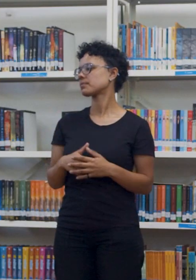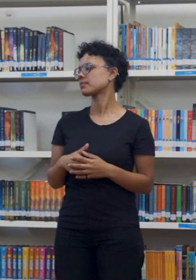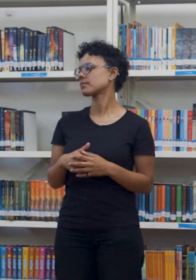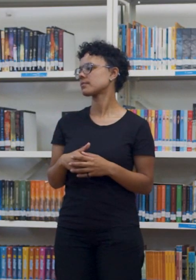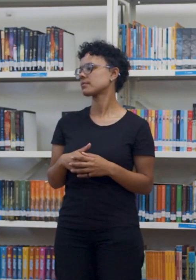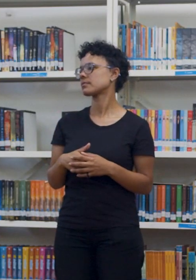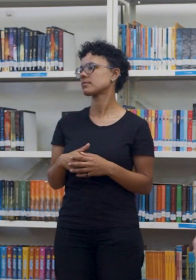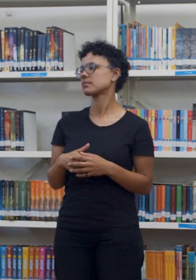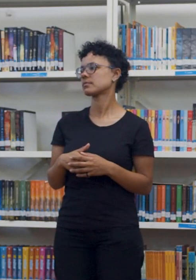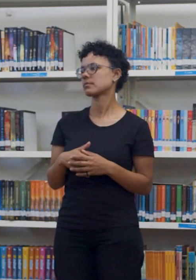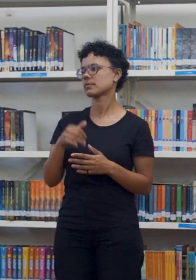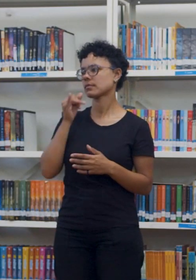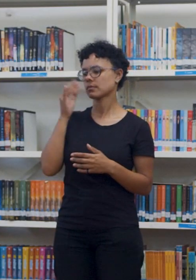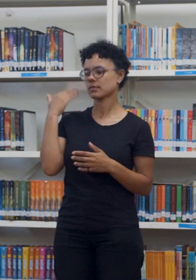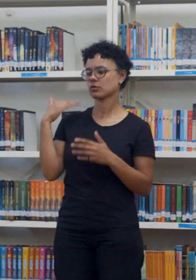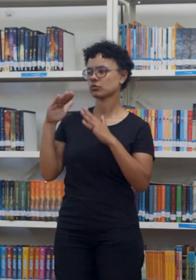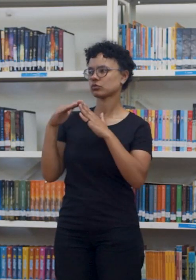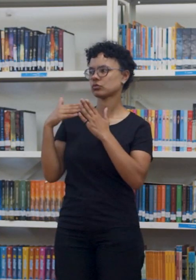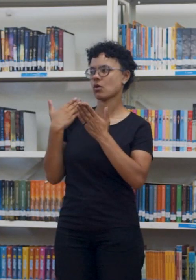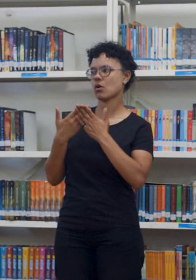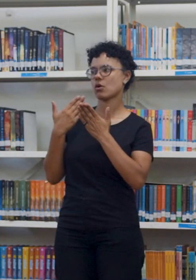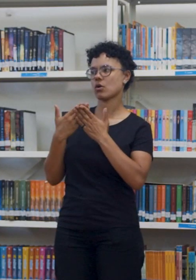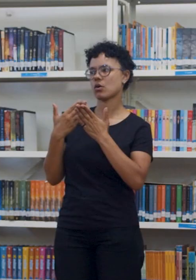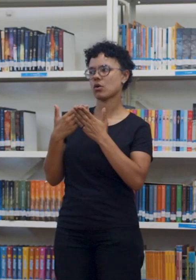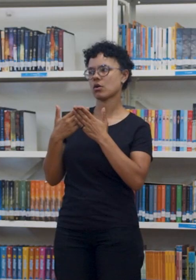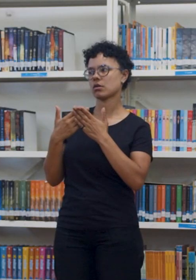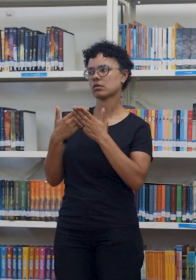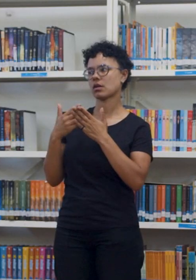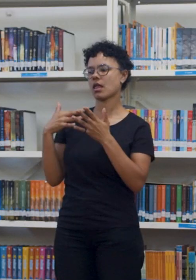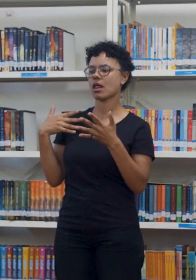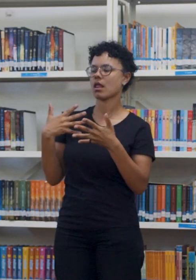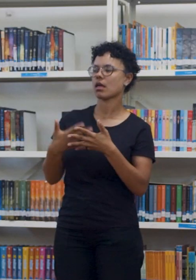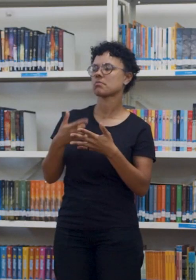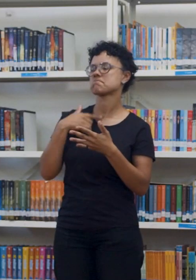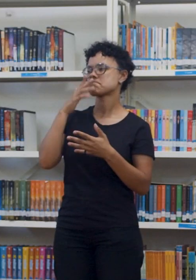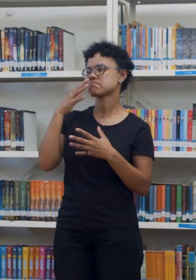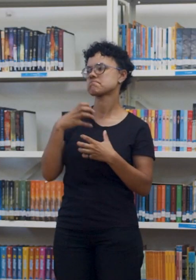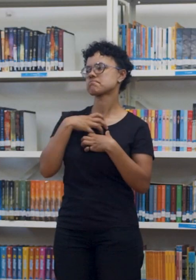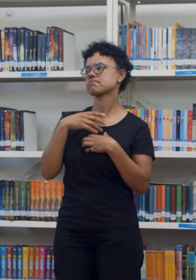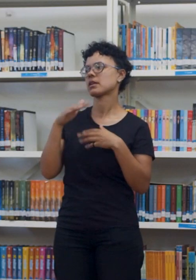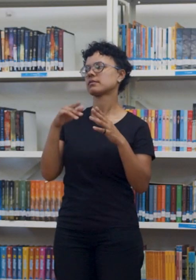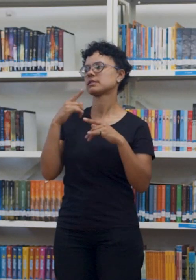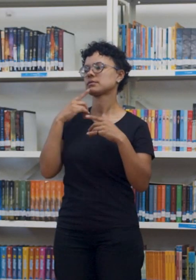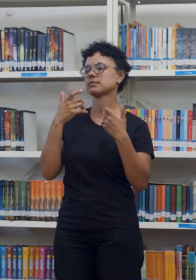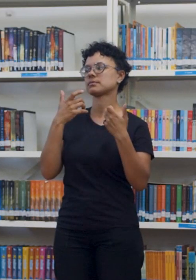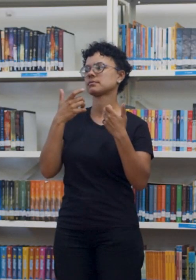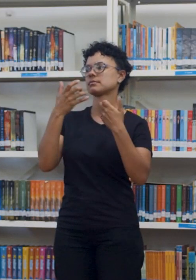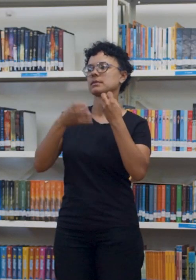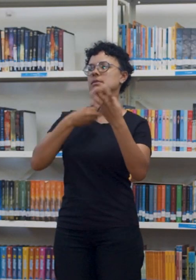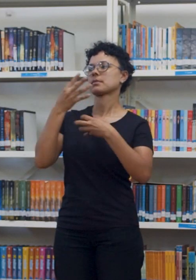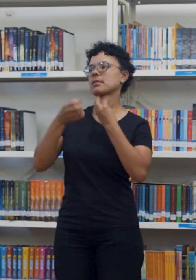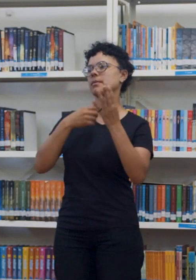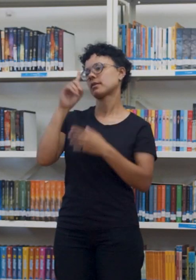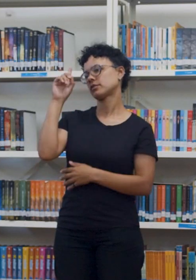Desde o tempo de escola. E, então, eu tinha dificuldade de me